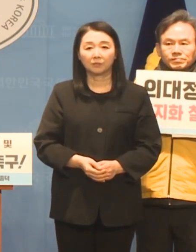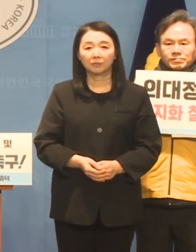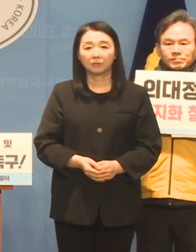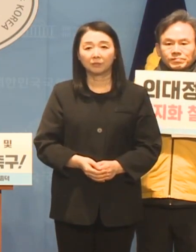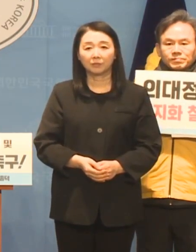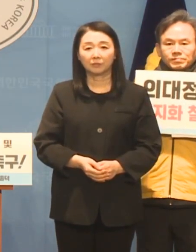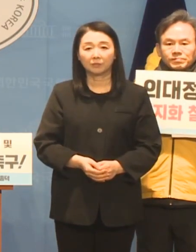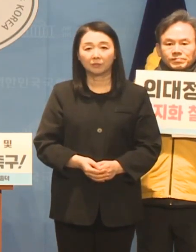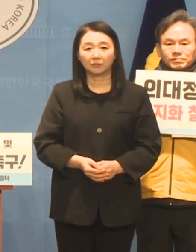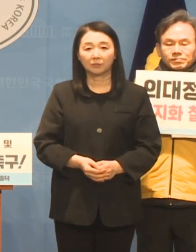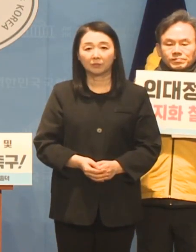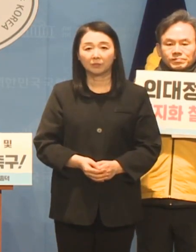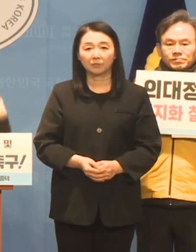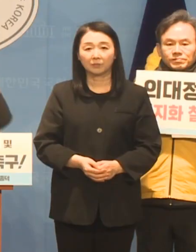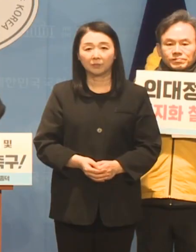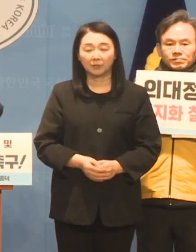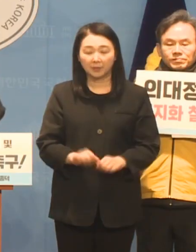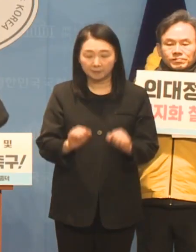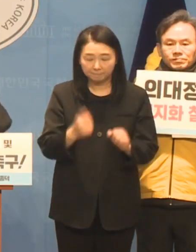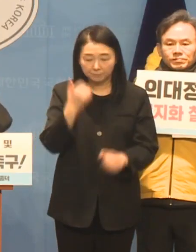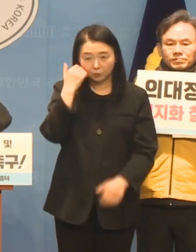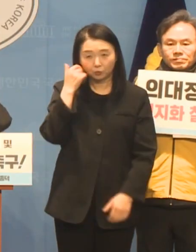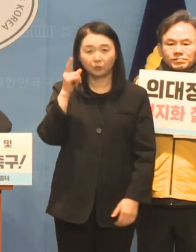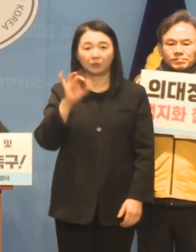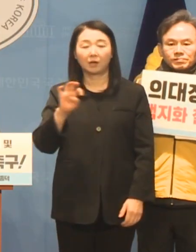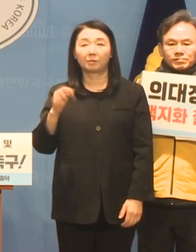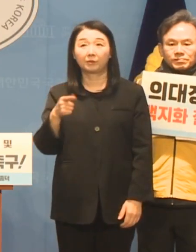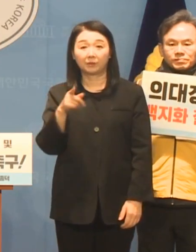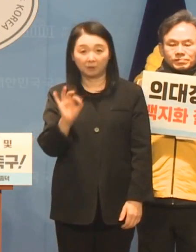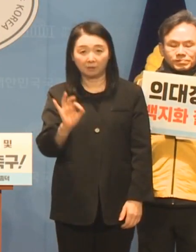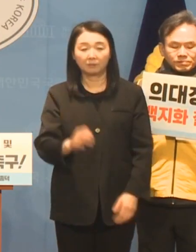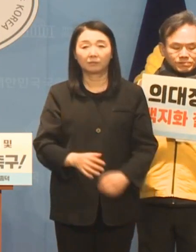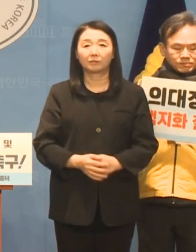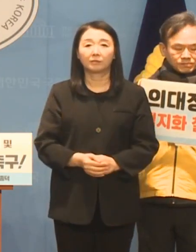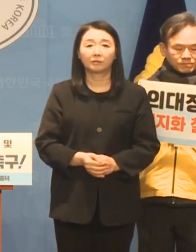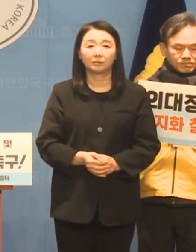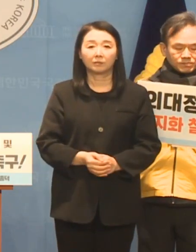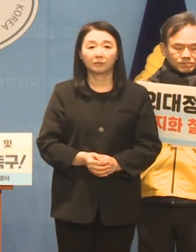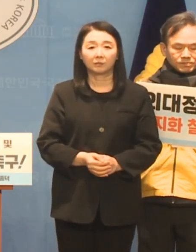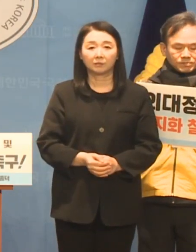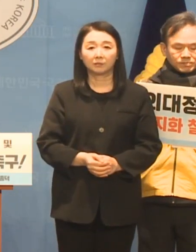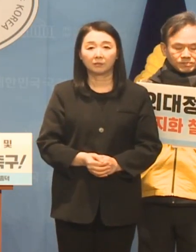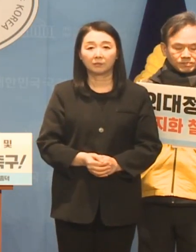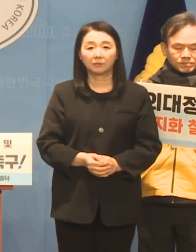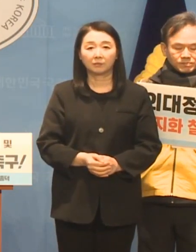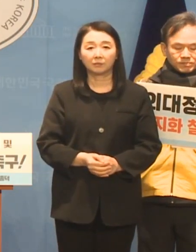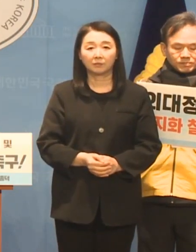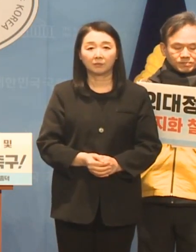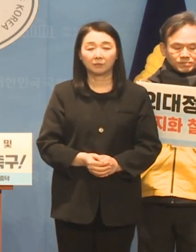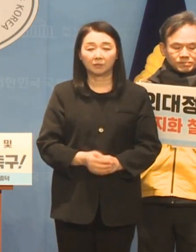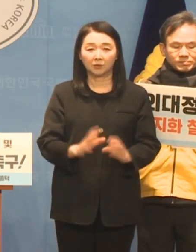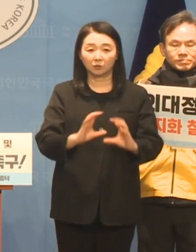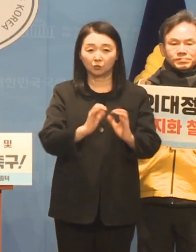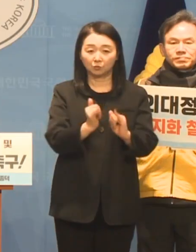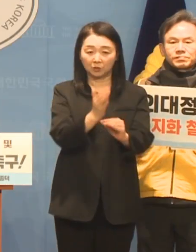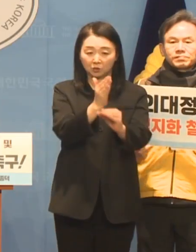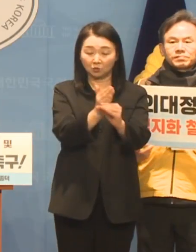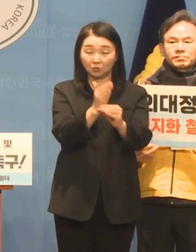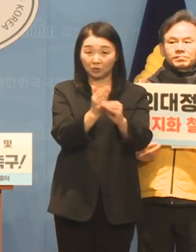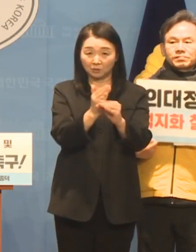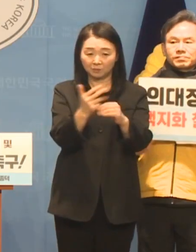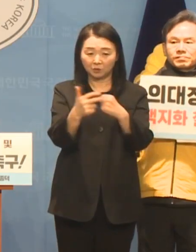네, 소개받은 경실련 남은경입니다. 저희는 국민 중심